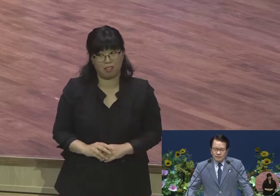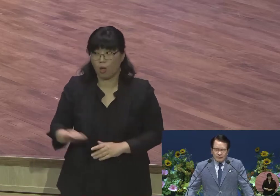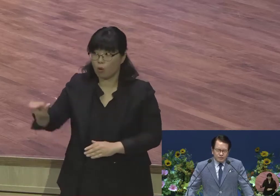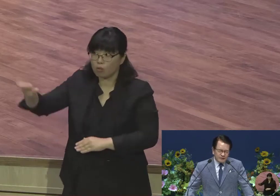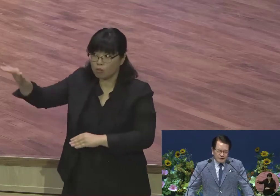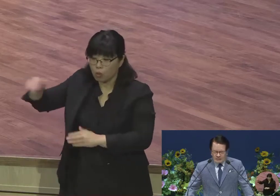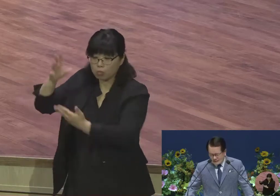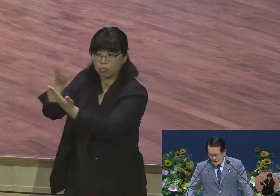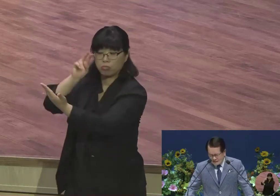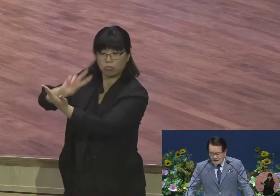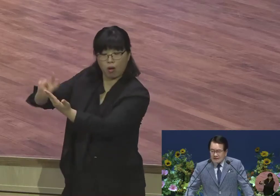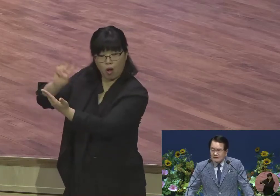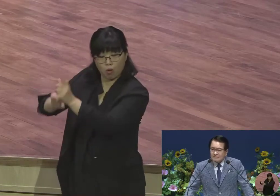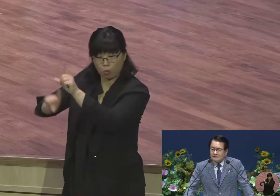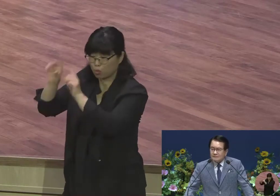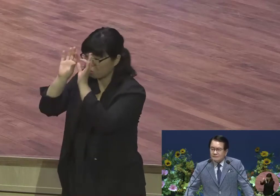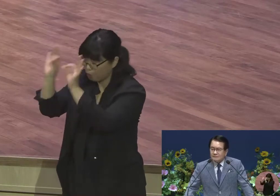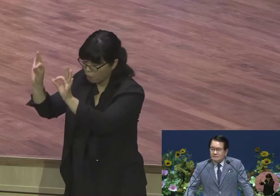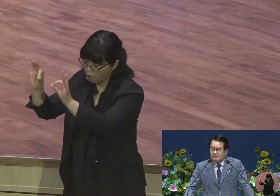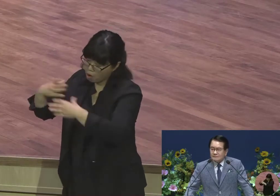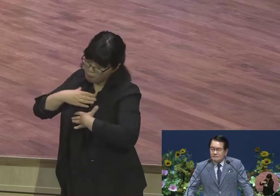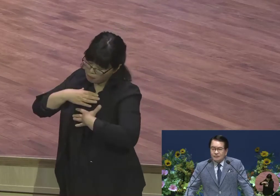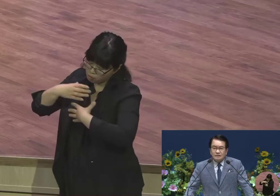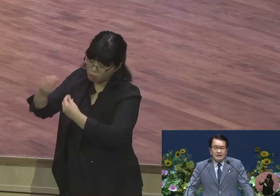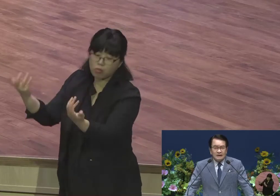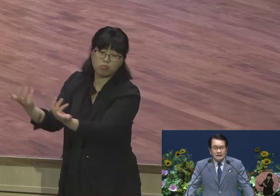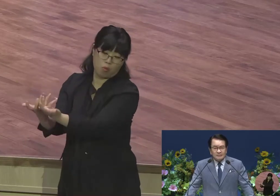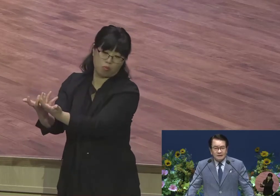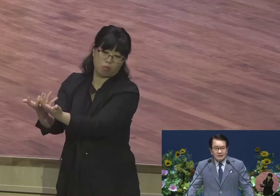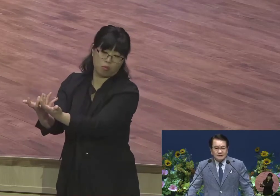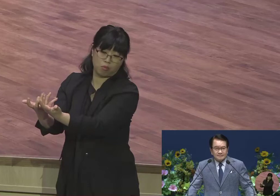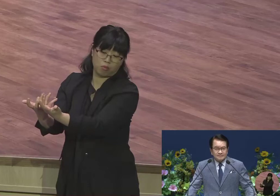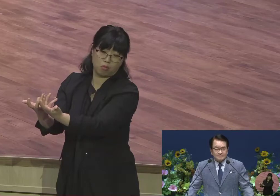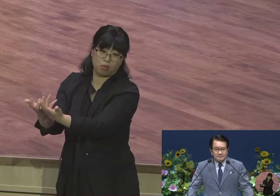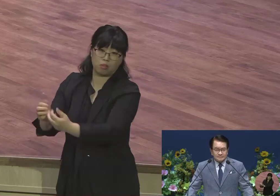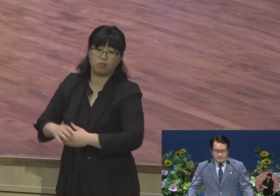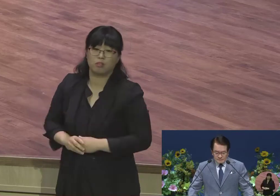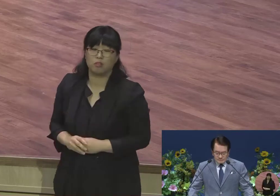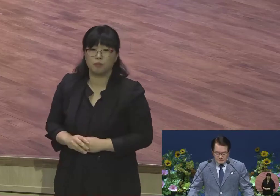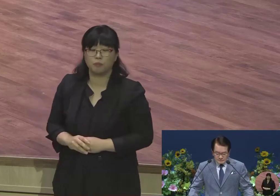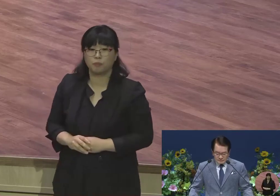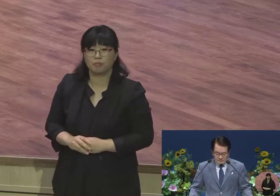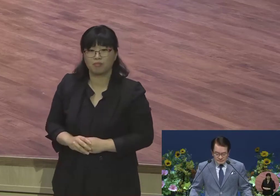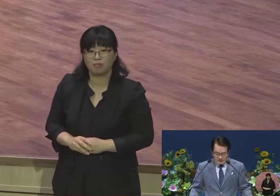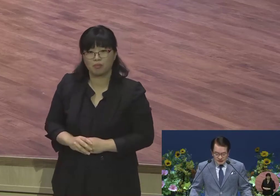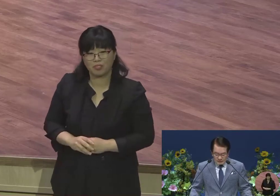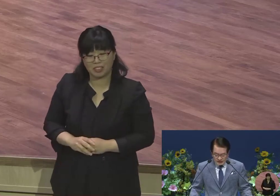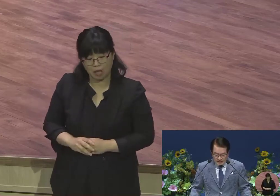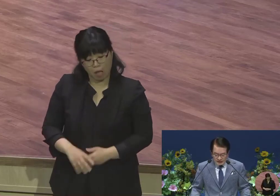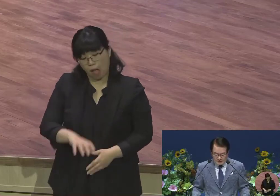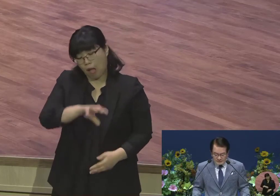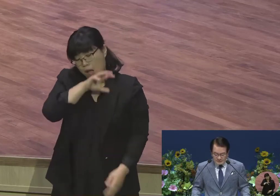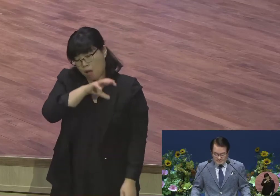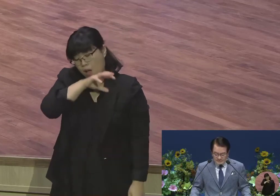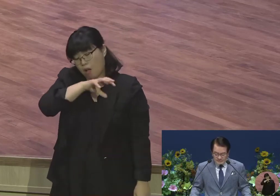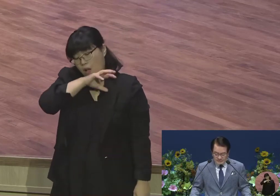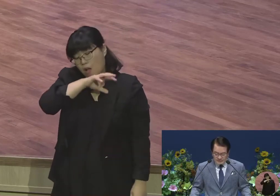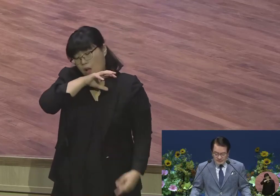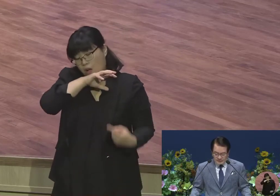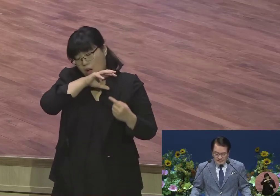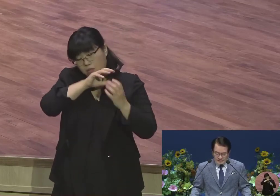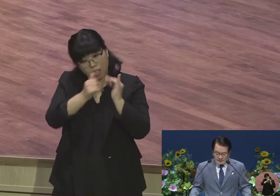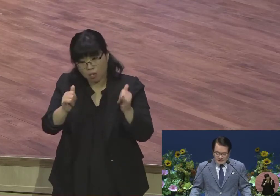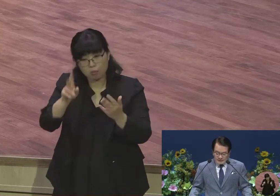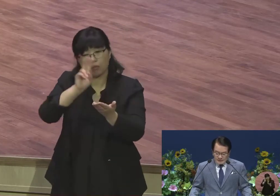불만 부팽이 꽉 차가지고 무슨 찬양을 합니까 머리가 꽉 아팠어